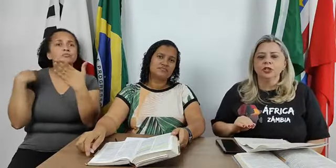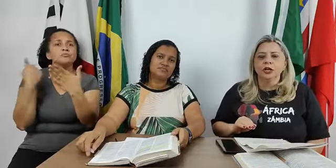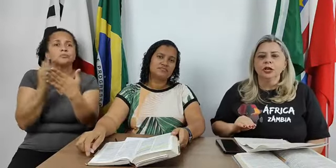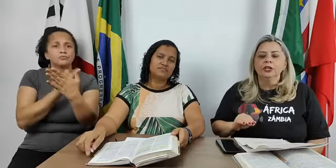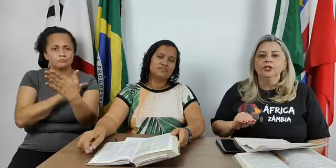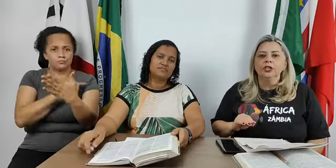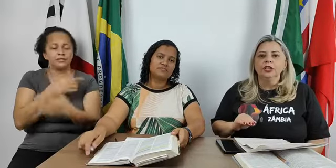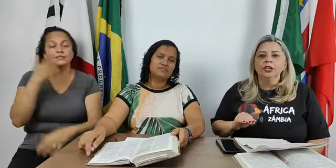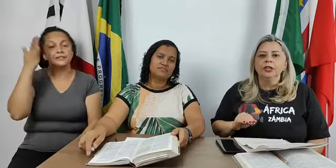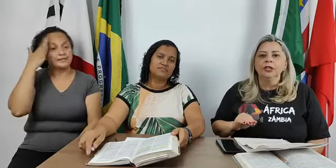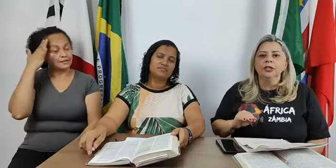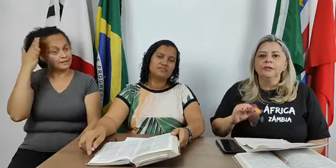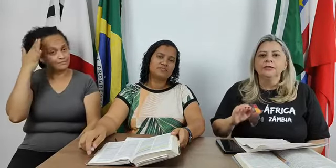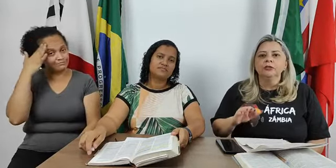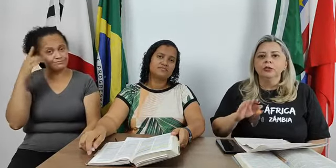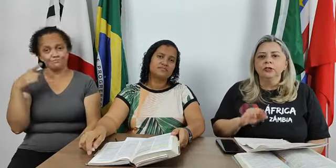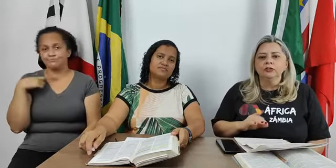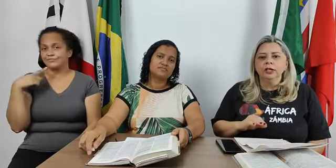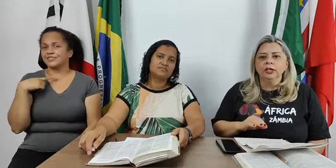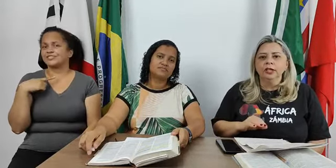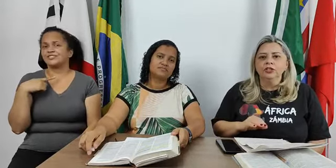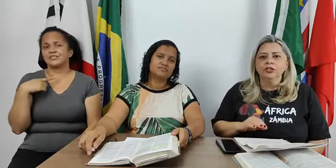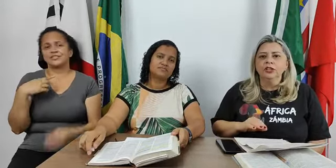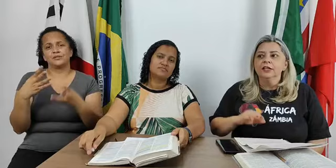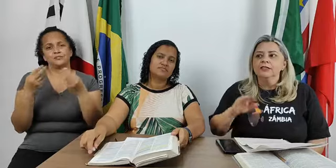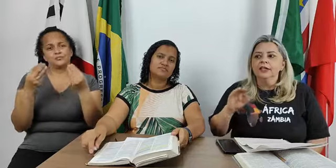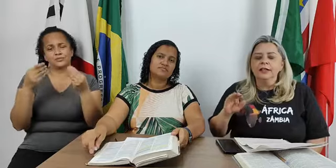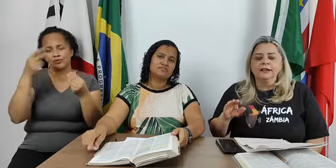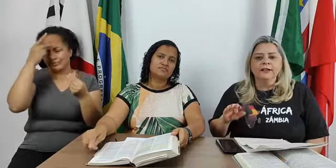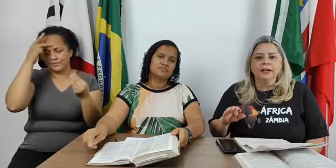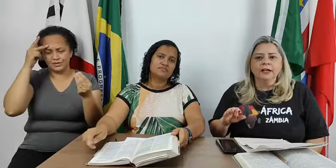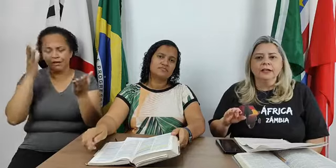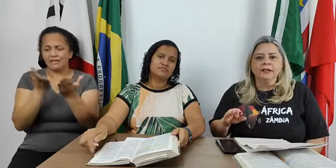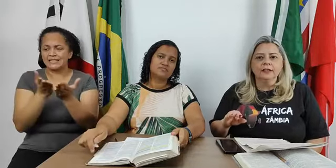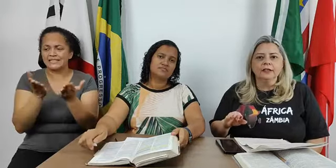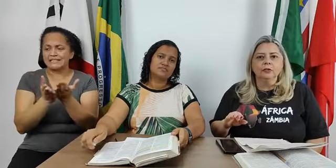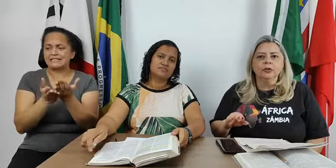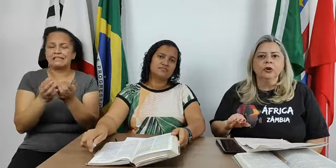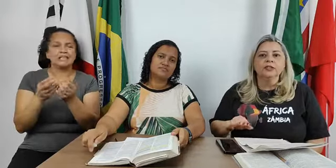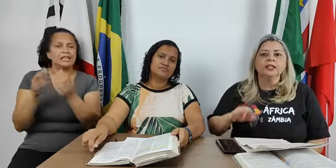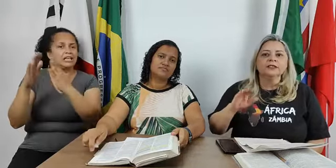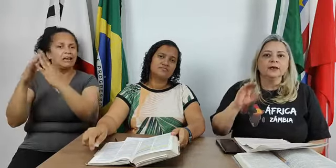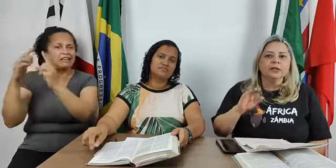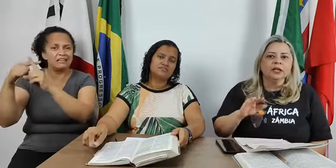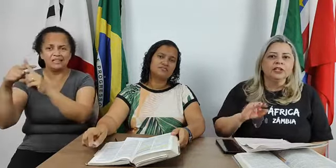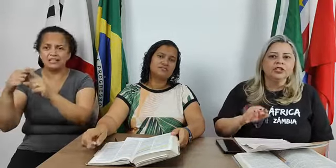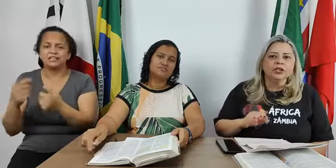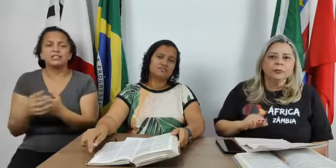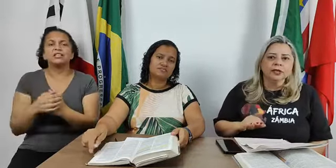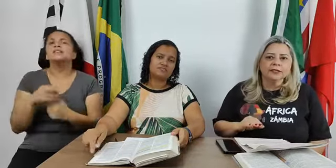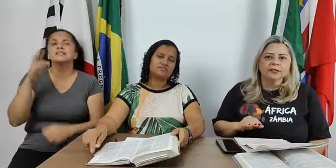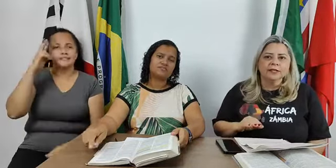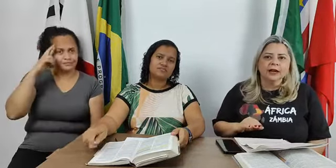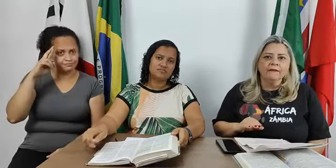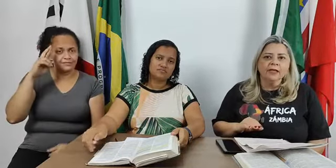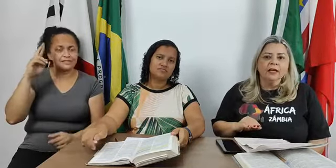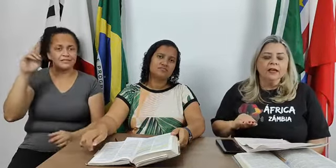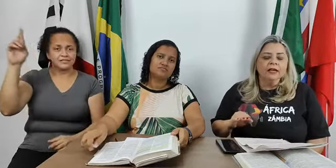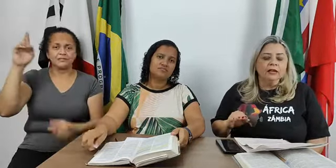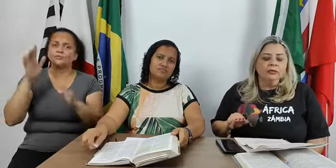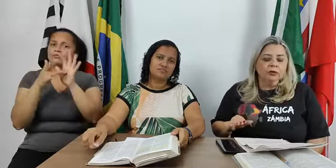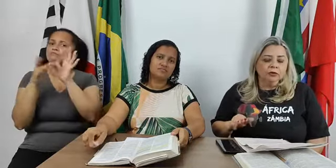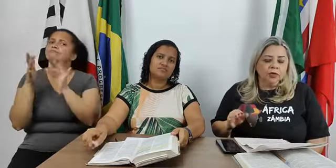tipo de cristão dentro da igreja, se Ele intercedeu por nós, Ele sabia que a gente ia